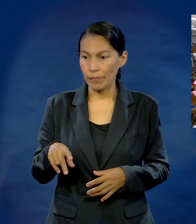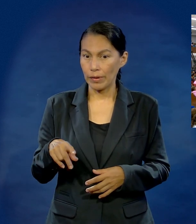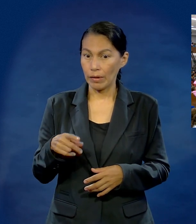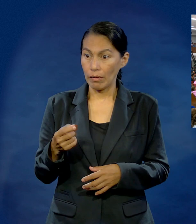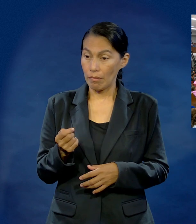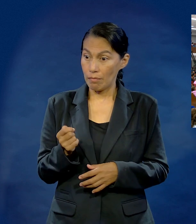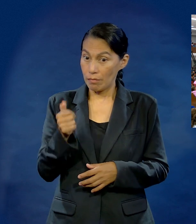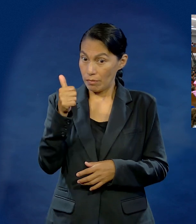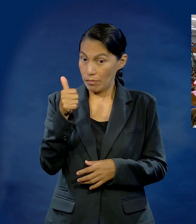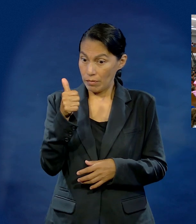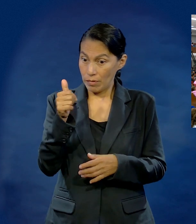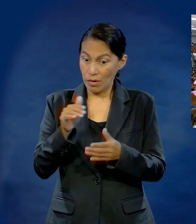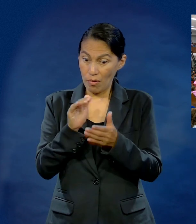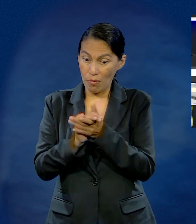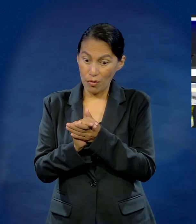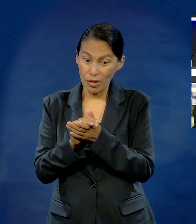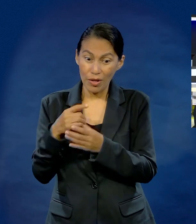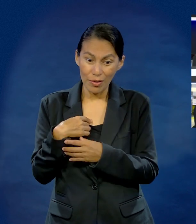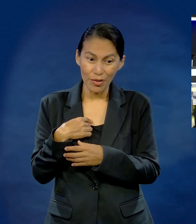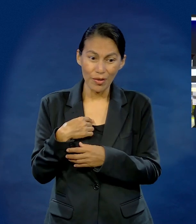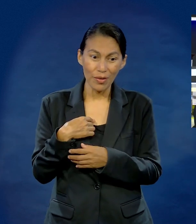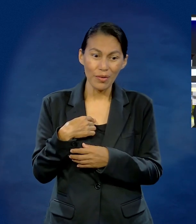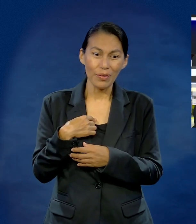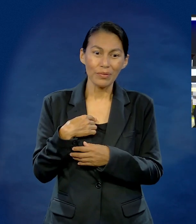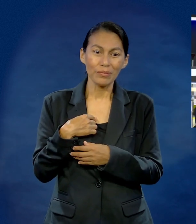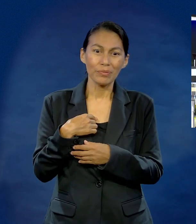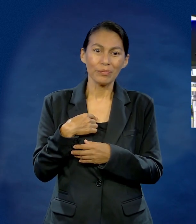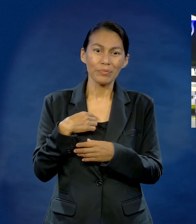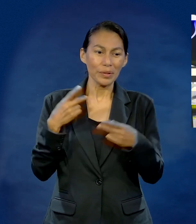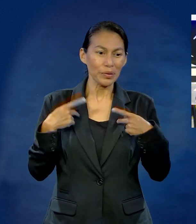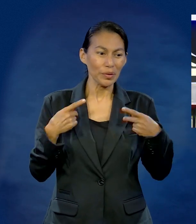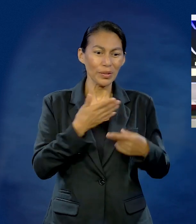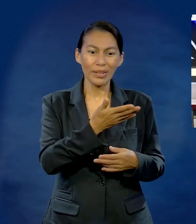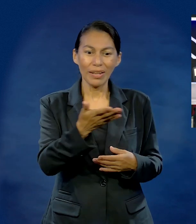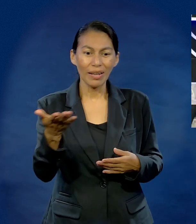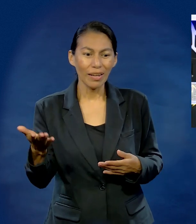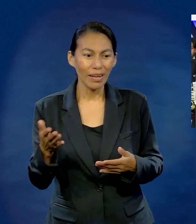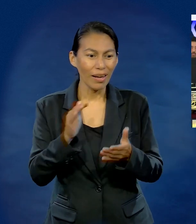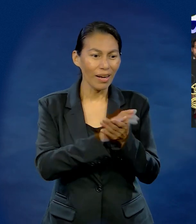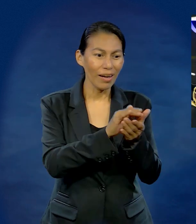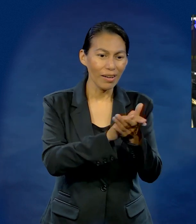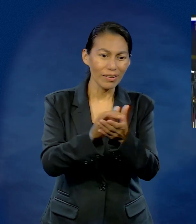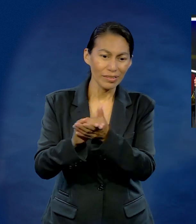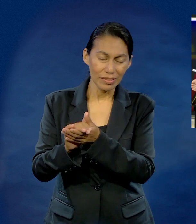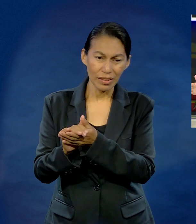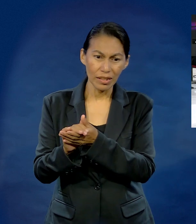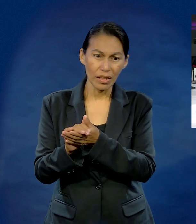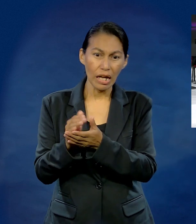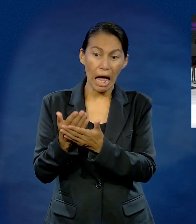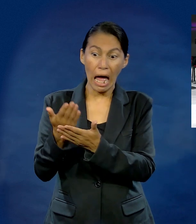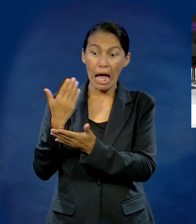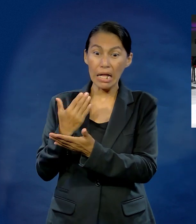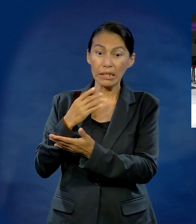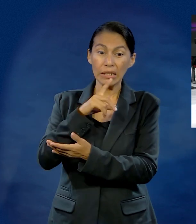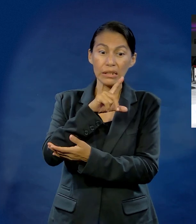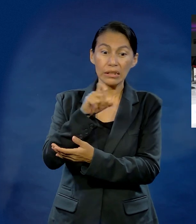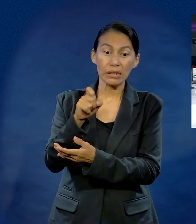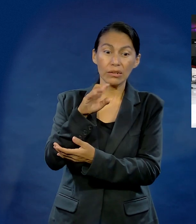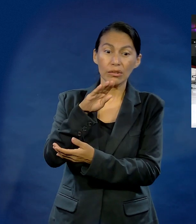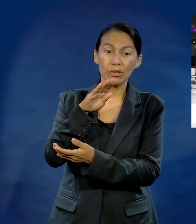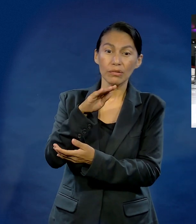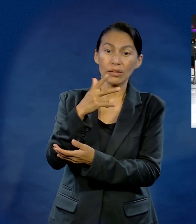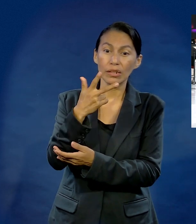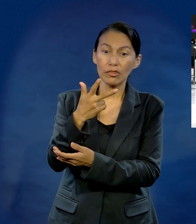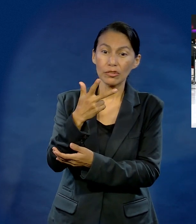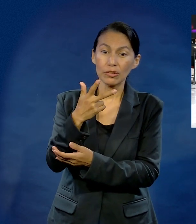Zul tenía razón. Antes de oficiar mi primera boda, por supuesto, esperar el tiempo de ser un ministro ordenado, yo